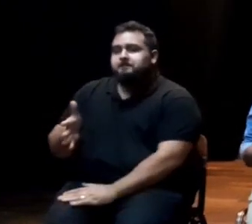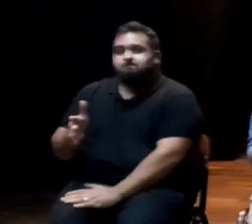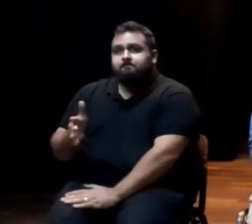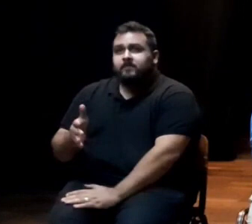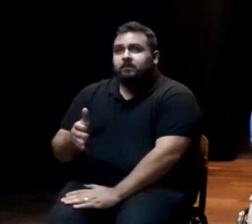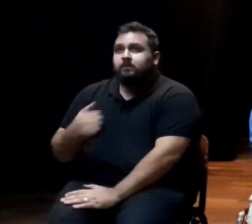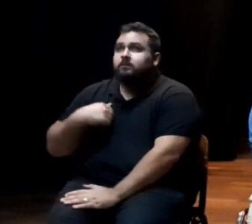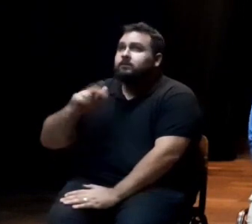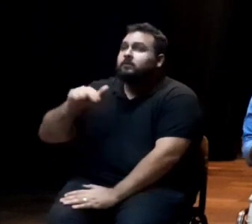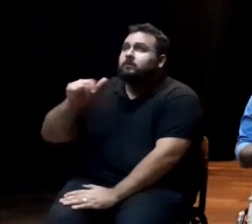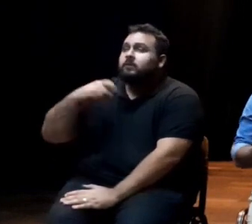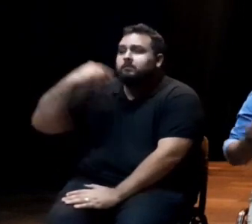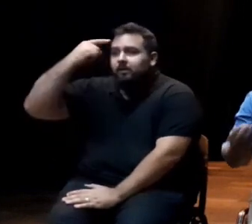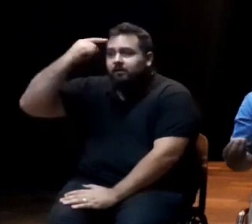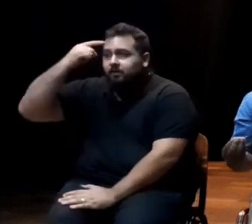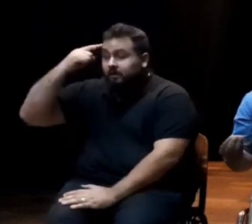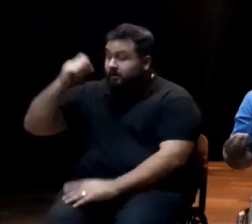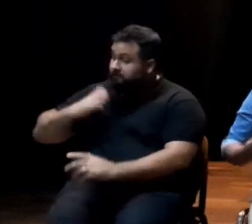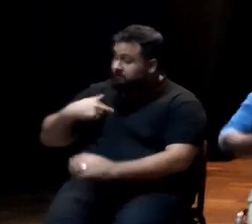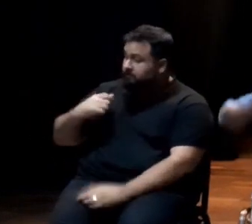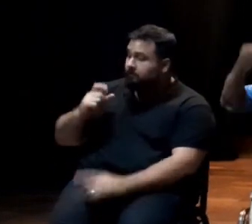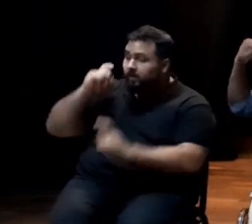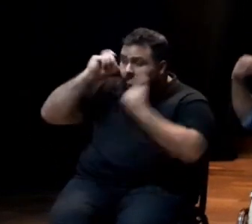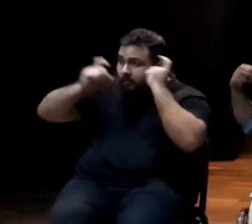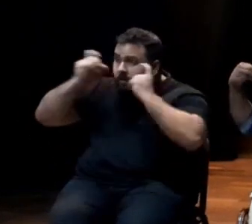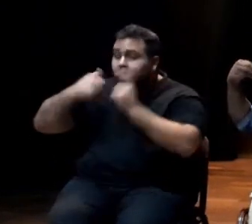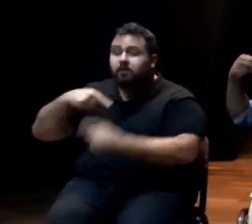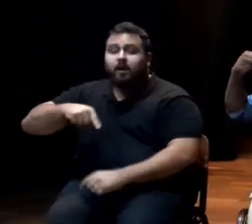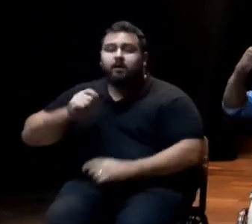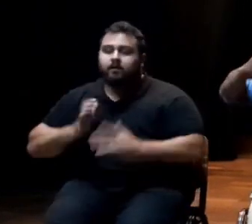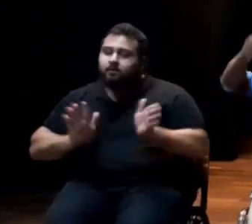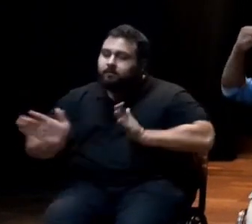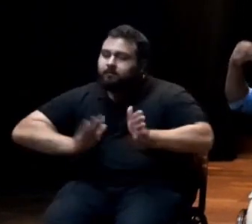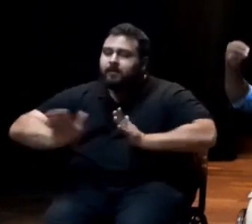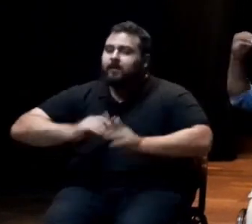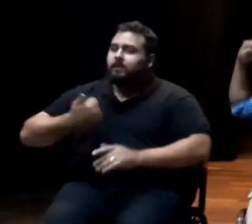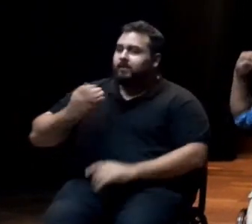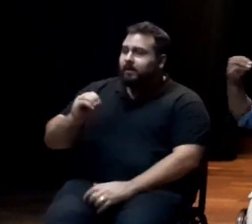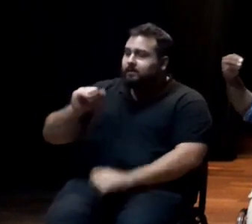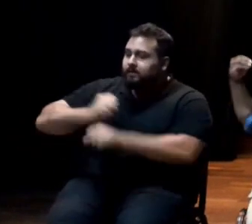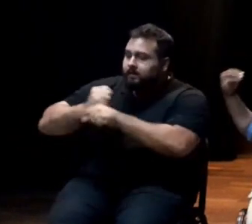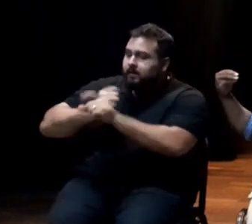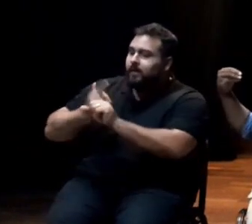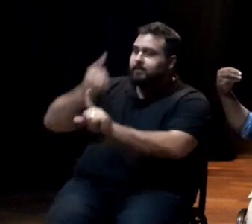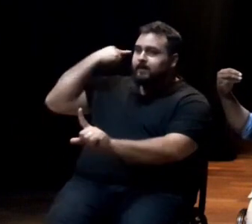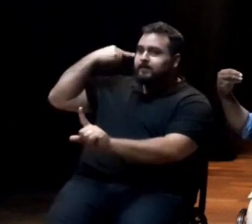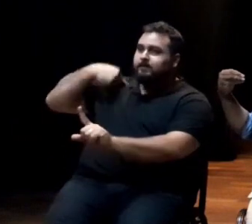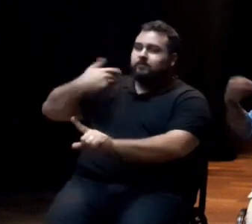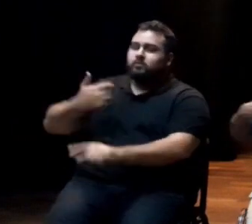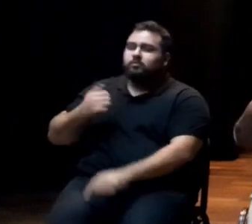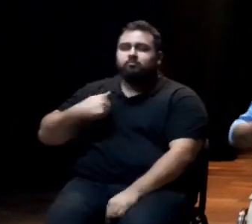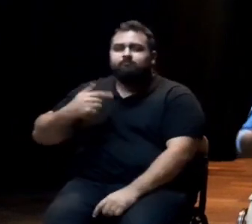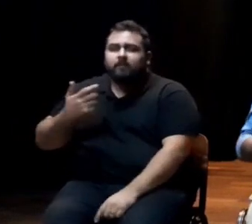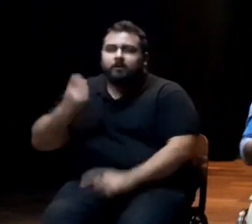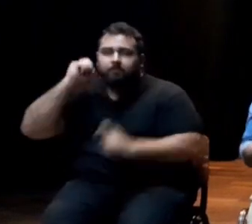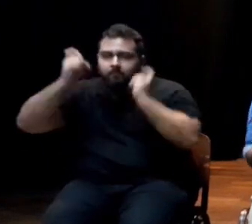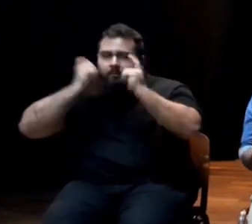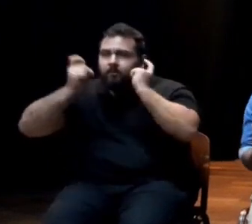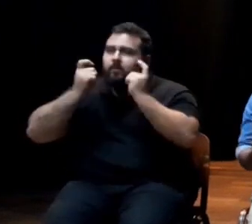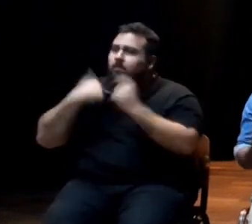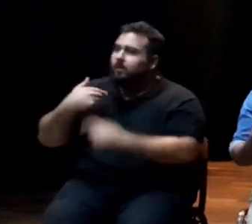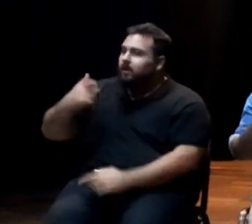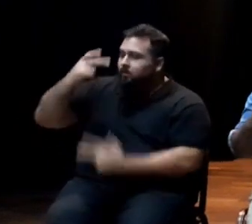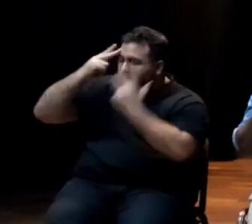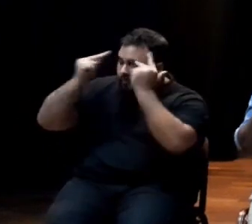pensado com essa preocupação da acessibilidade, porque há 10 anos atrás isso não era uma preocupação comum, né? Hoje em dia que a gente se vê